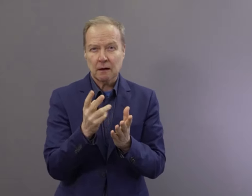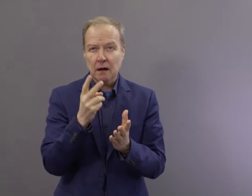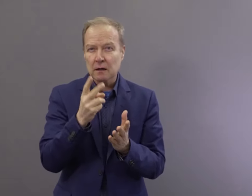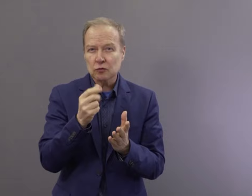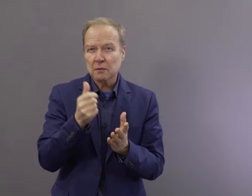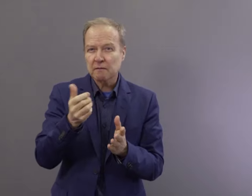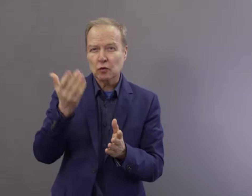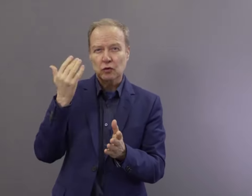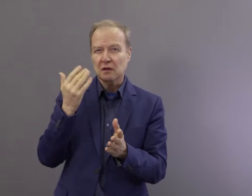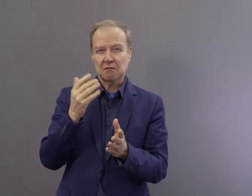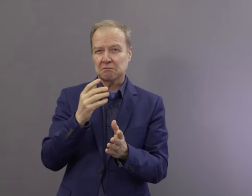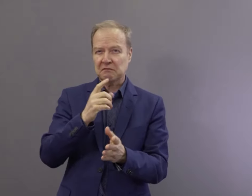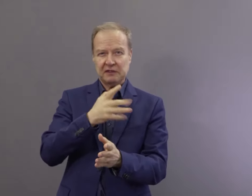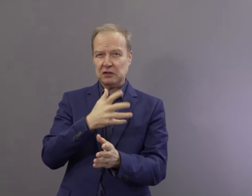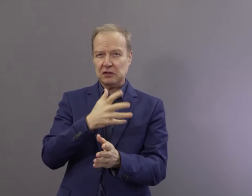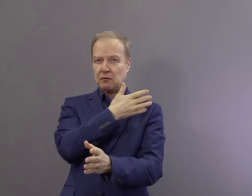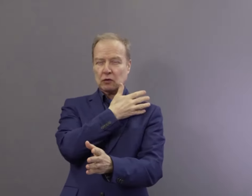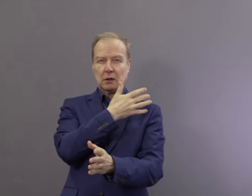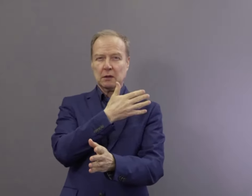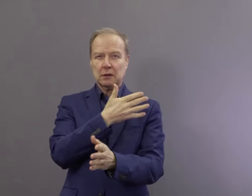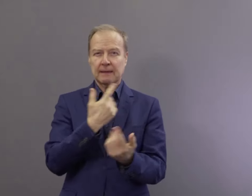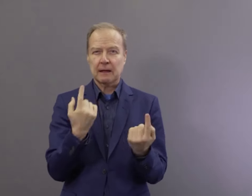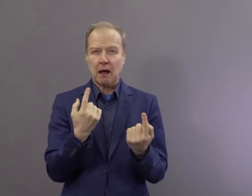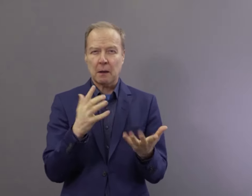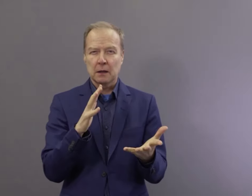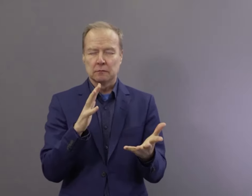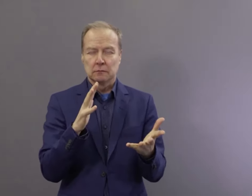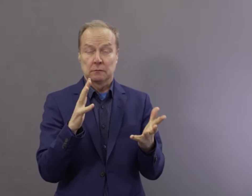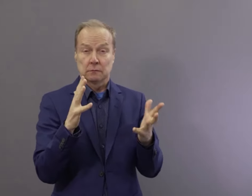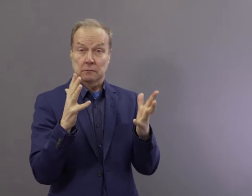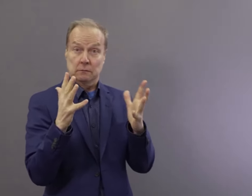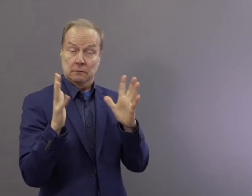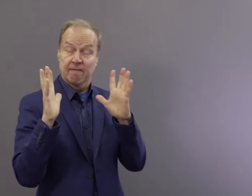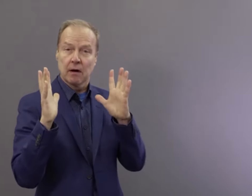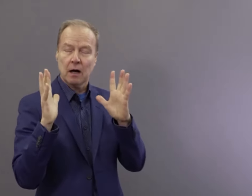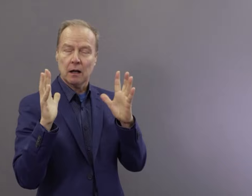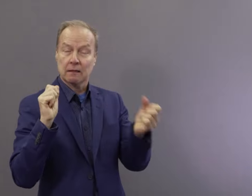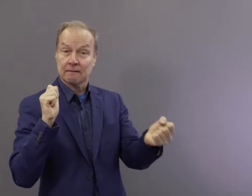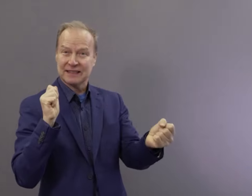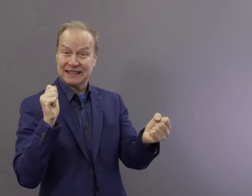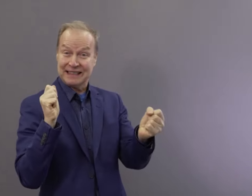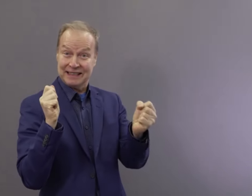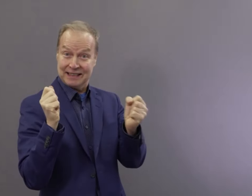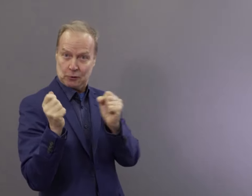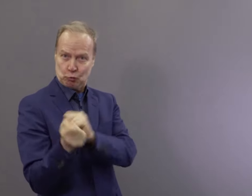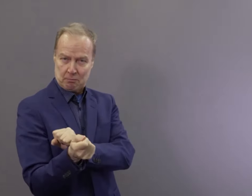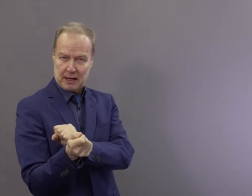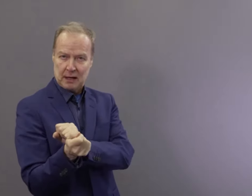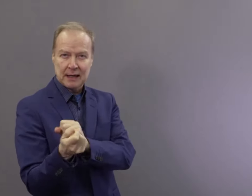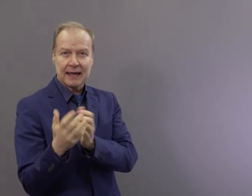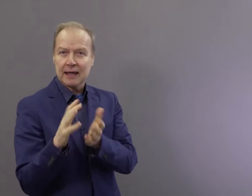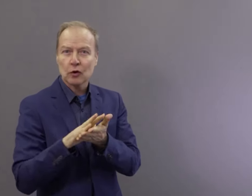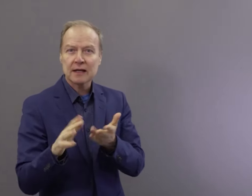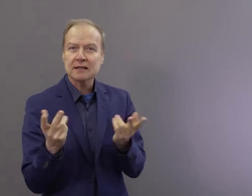Jos hiukan lähtee avaamaan tarkemmin tilannetta, jos ajatellaan 15-20 vuotta sitten, niin se on muuttunut